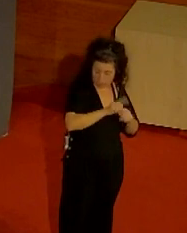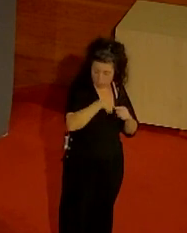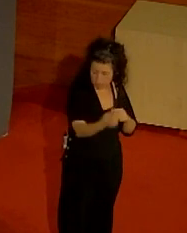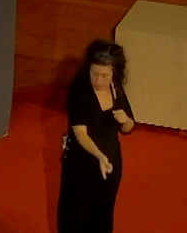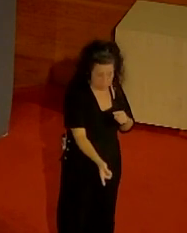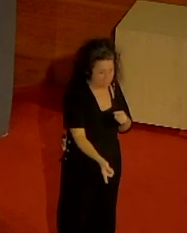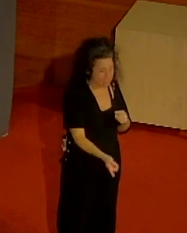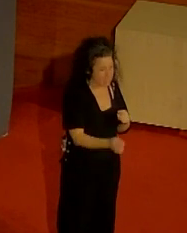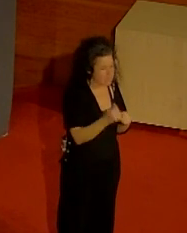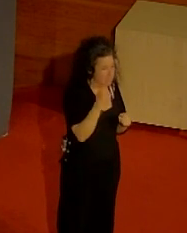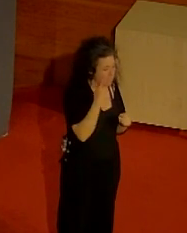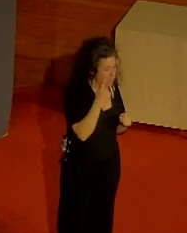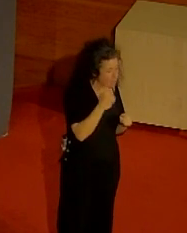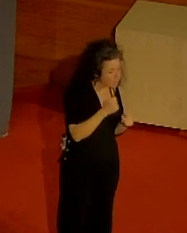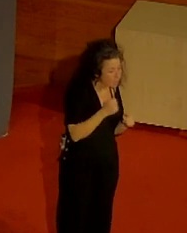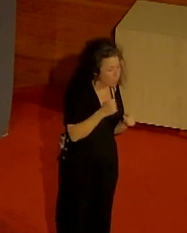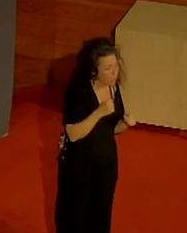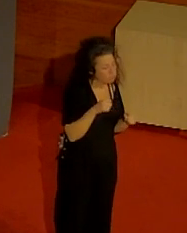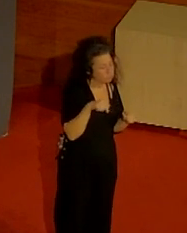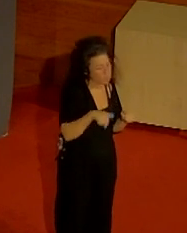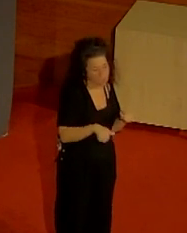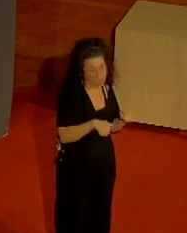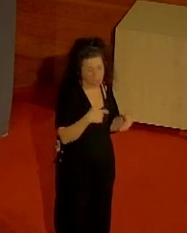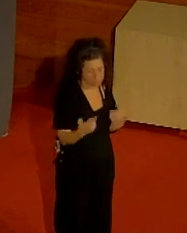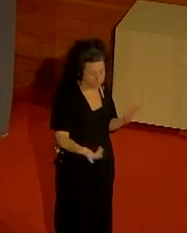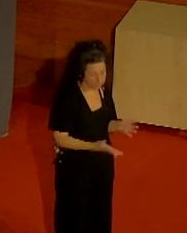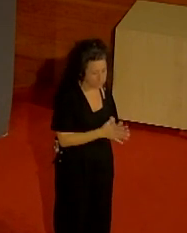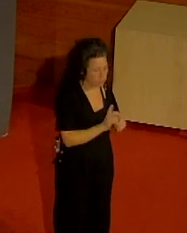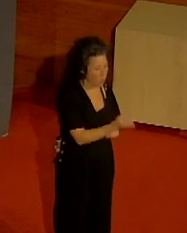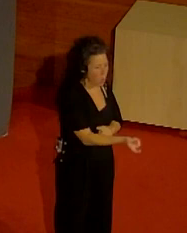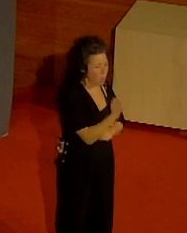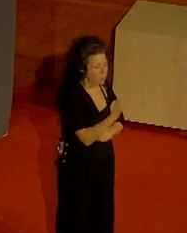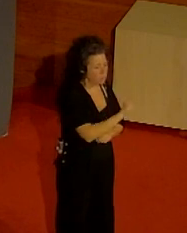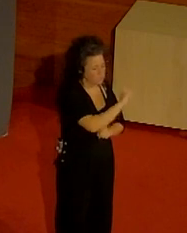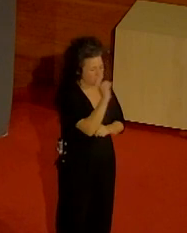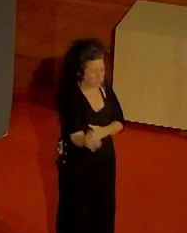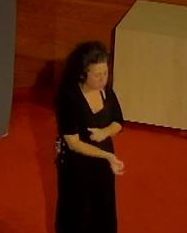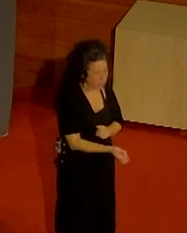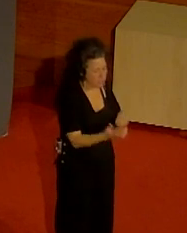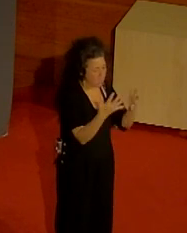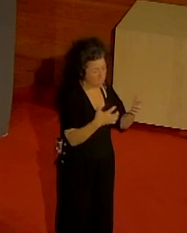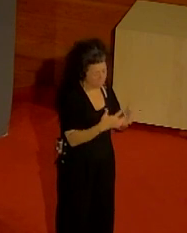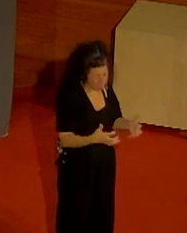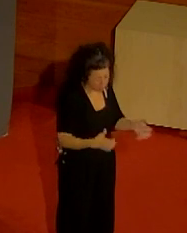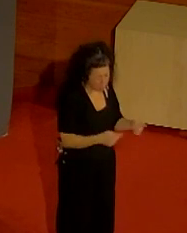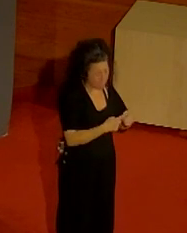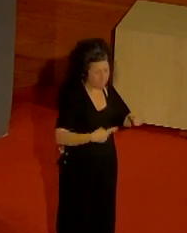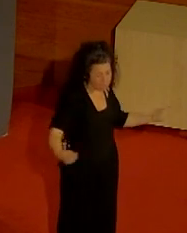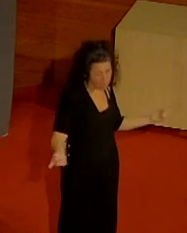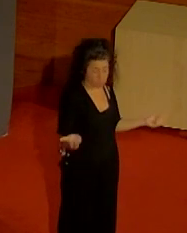Almería, Algeciras, yendo a todos los puertos. Hicimos un reportaje largo, de estos que antes comentaba,